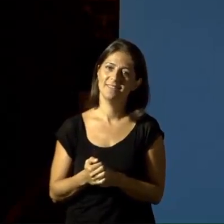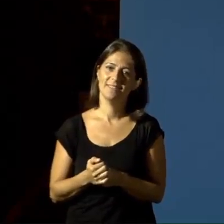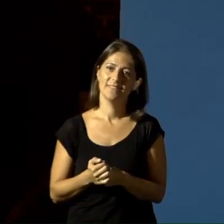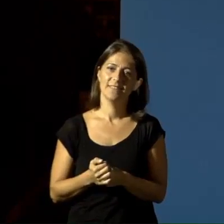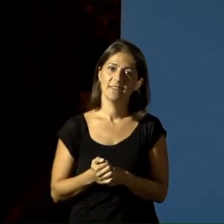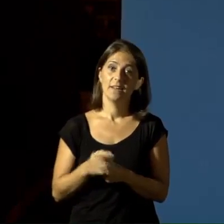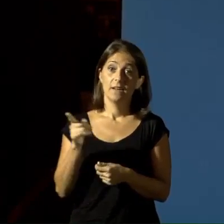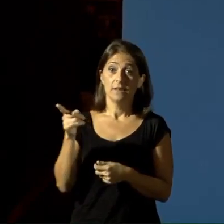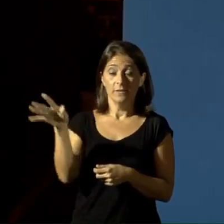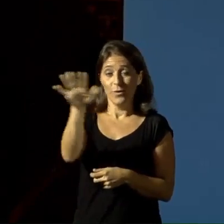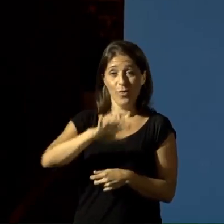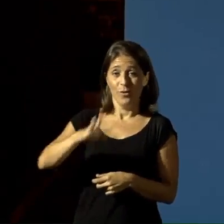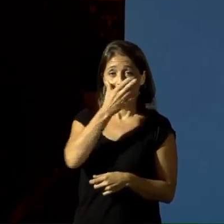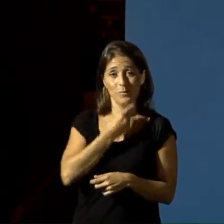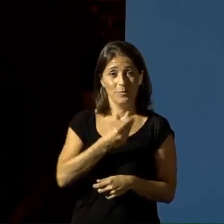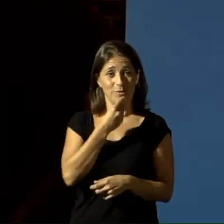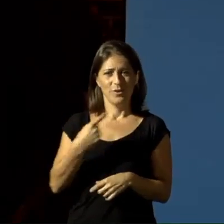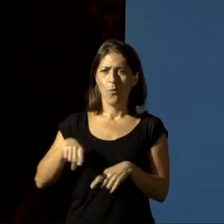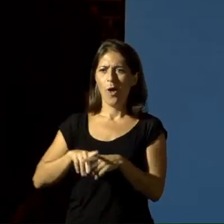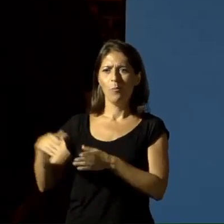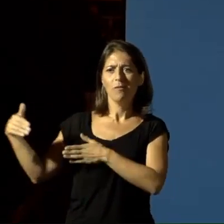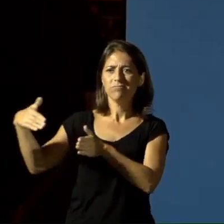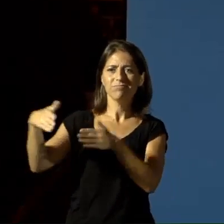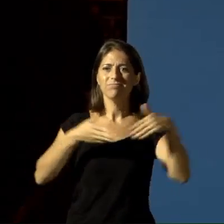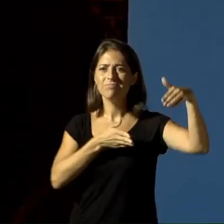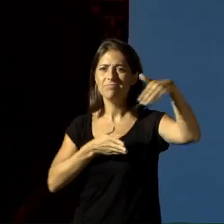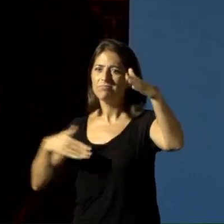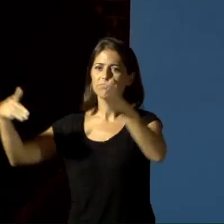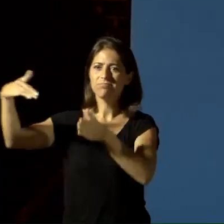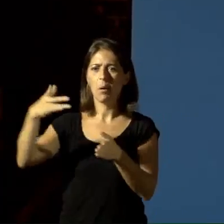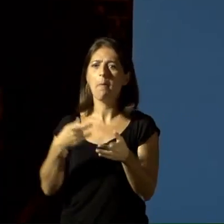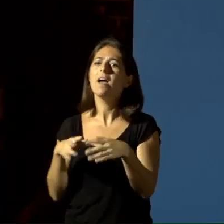ese lugar maravilloso, non? Encrucillada de ríos e de provincias,